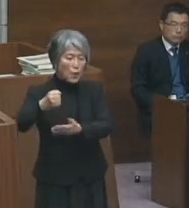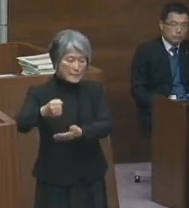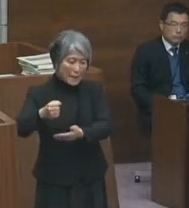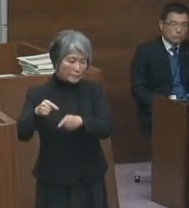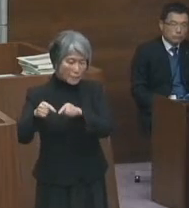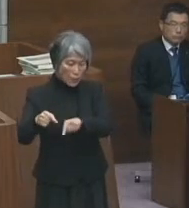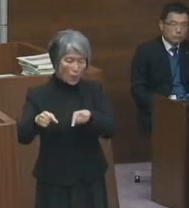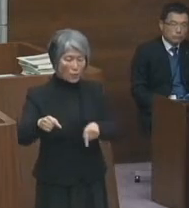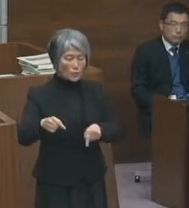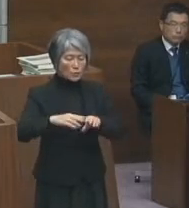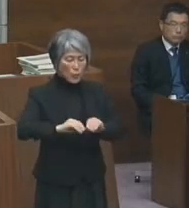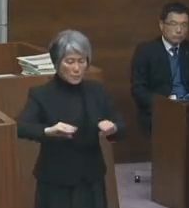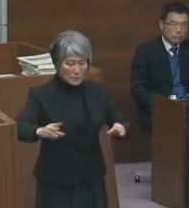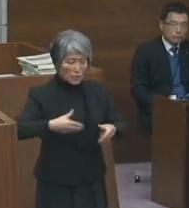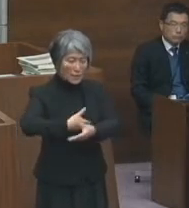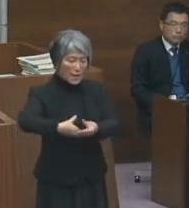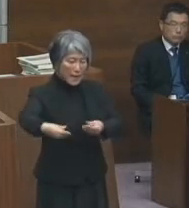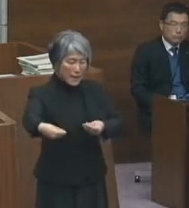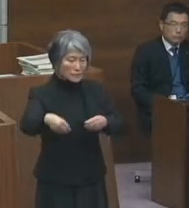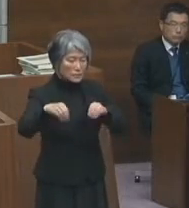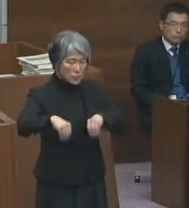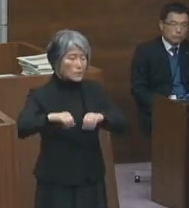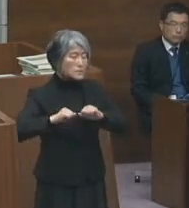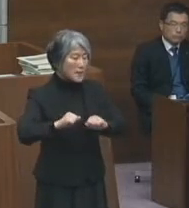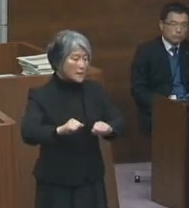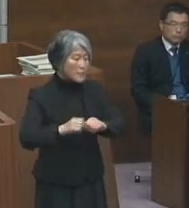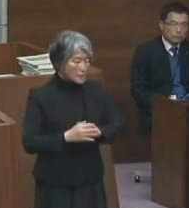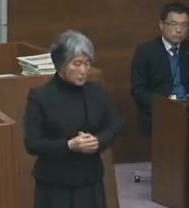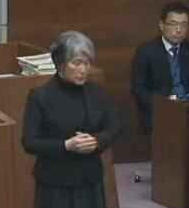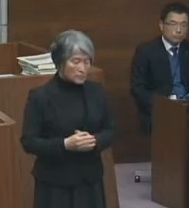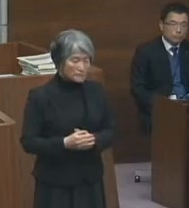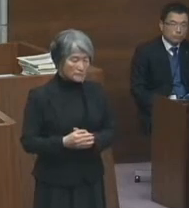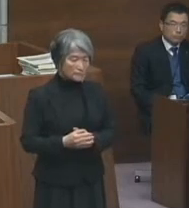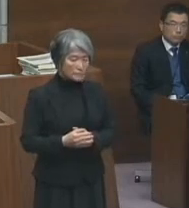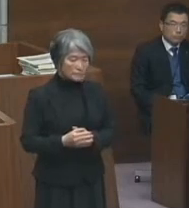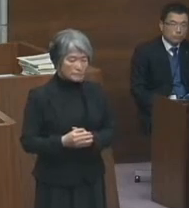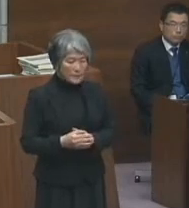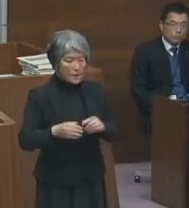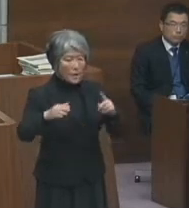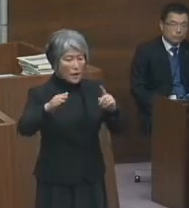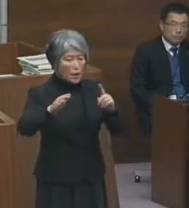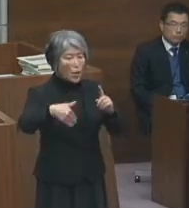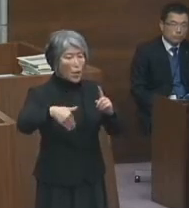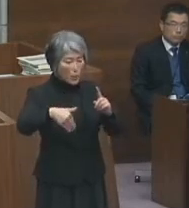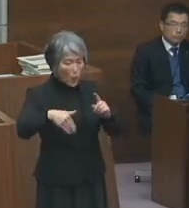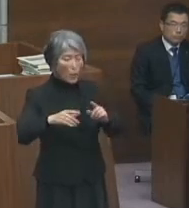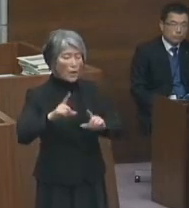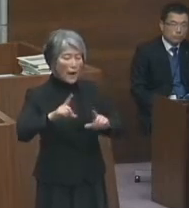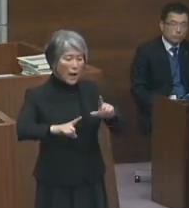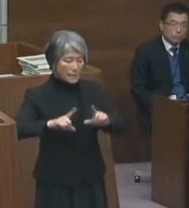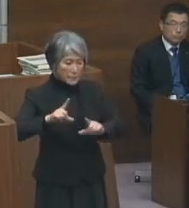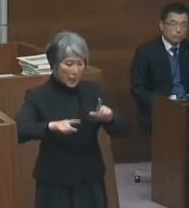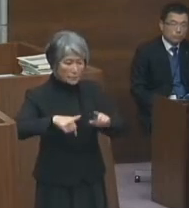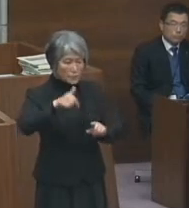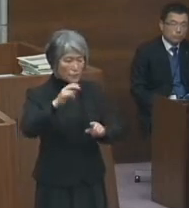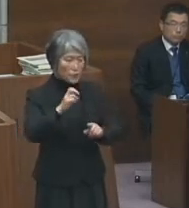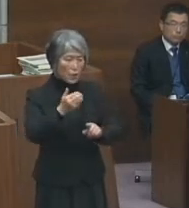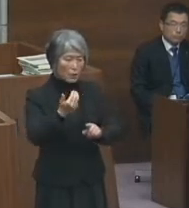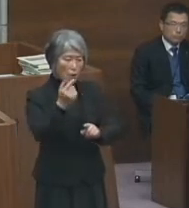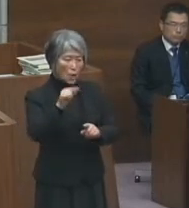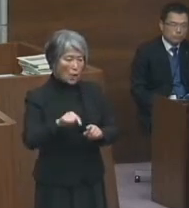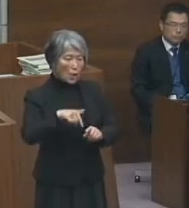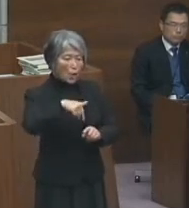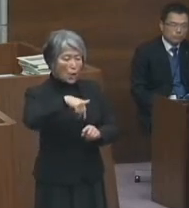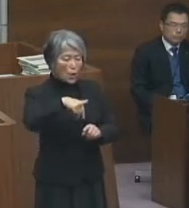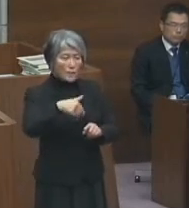が、契約にあたりましては、新興不動産より公募型プロポーザルの公正性について疑義を抱かれること